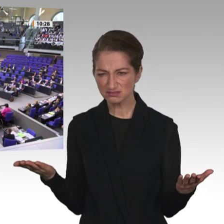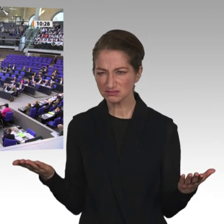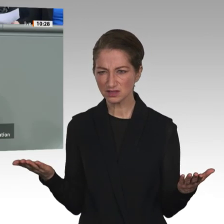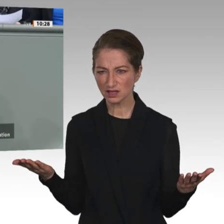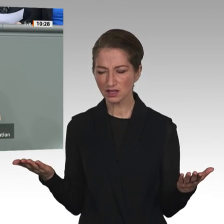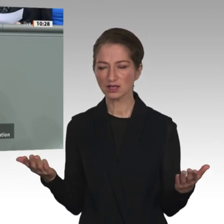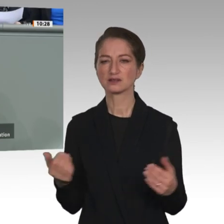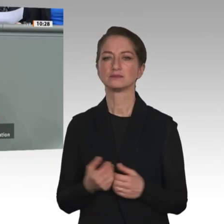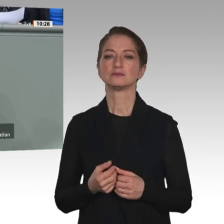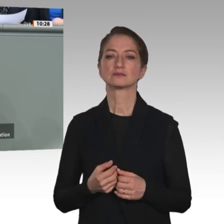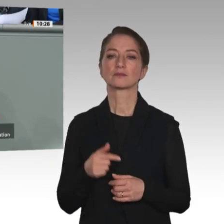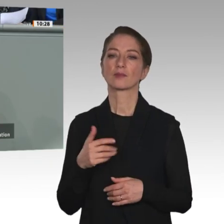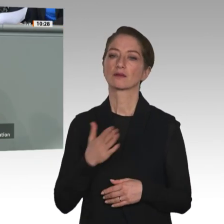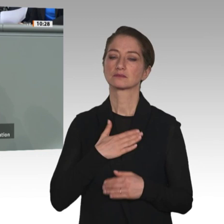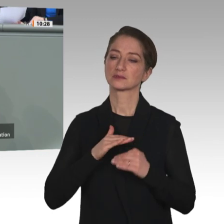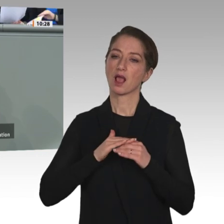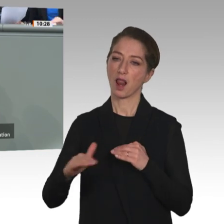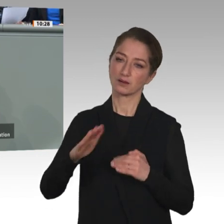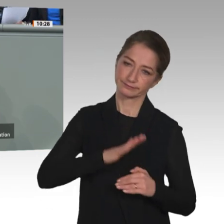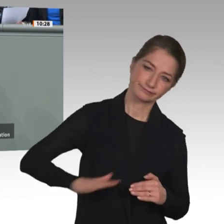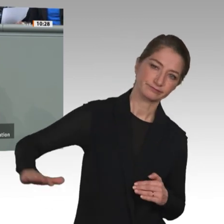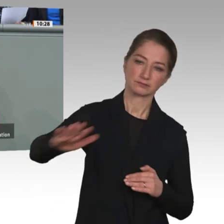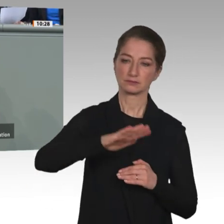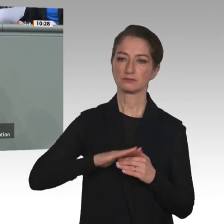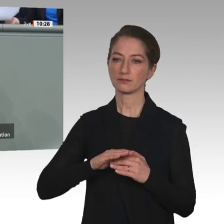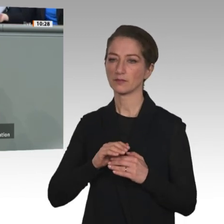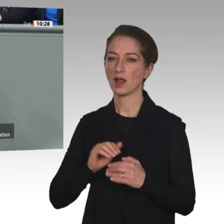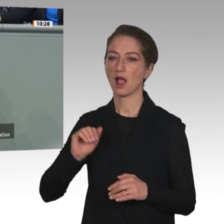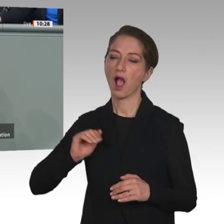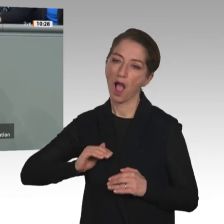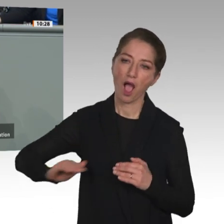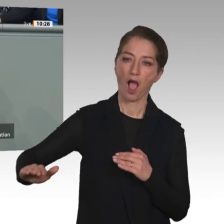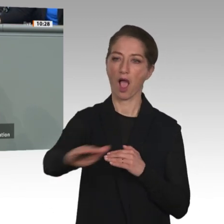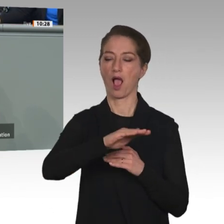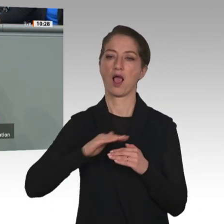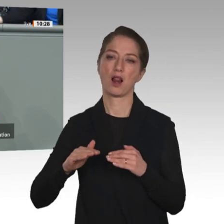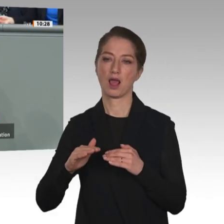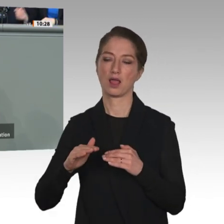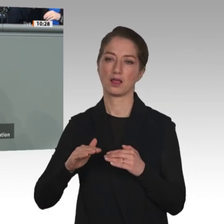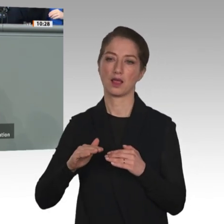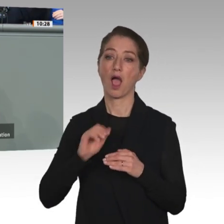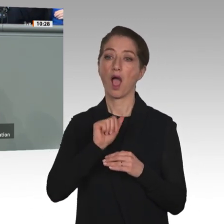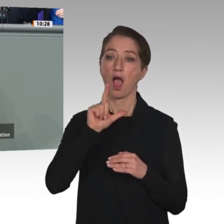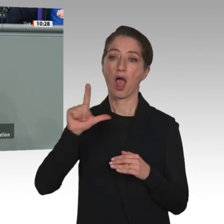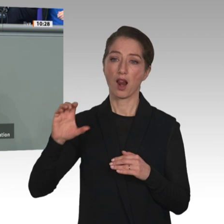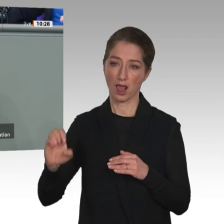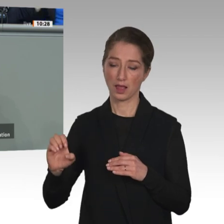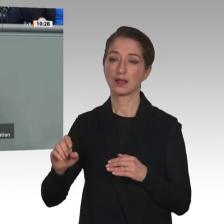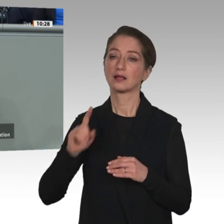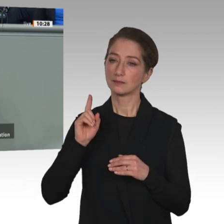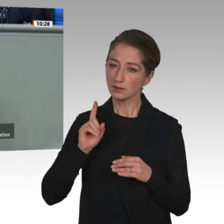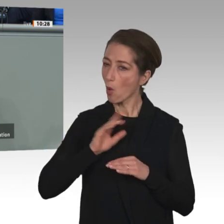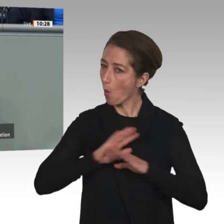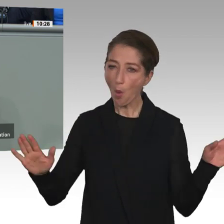Wir müssen in unserem Land alle ohne Angst verschieden sein können. Menschen mit